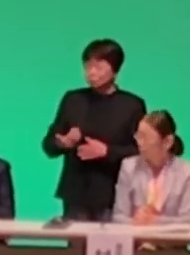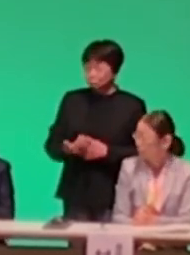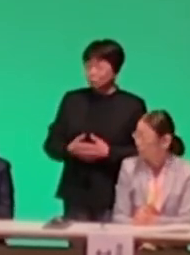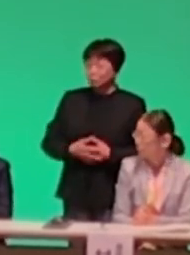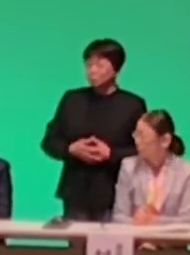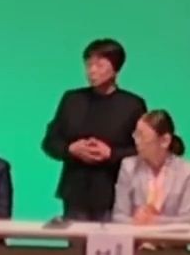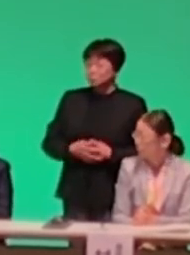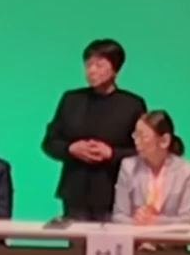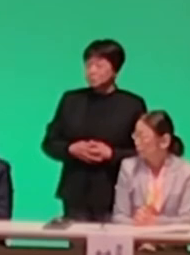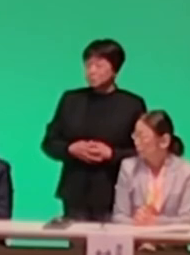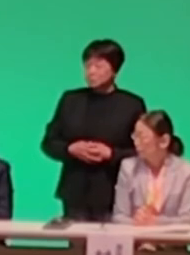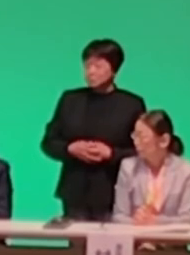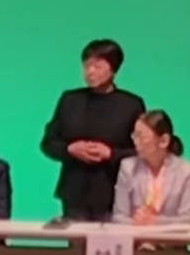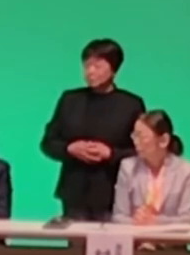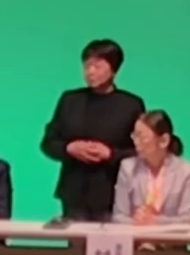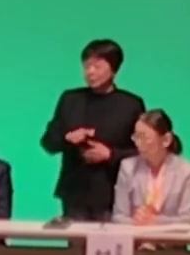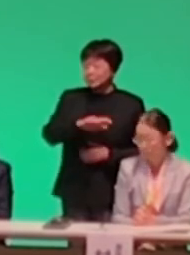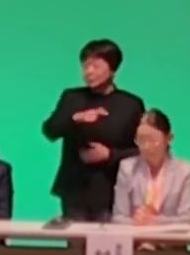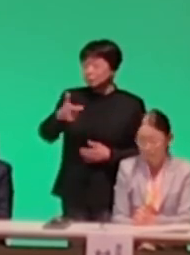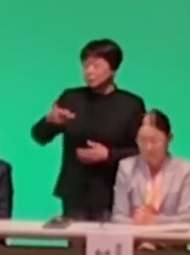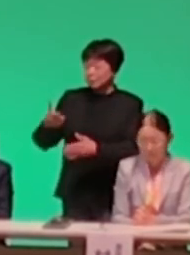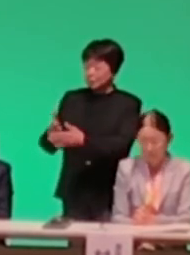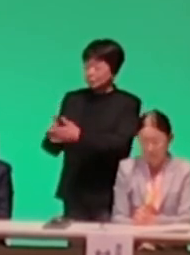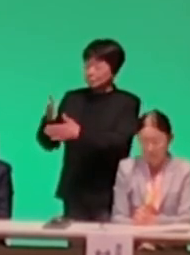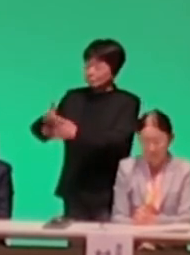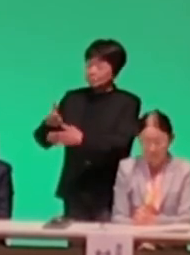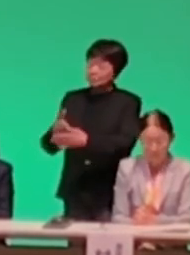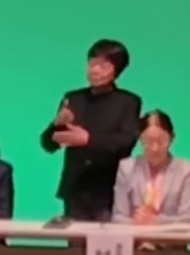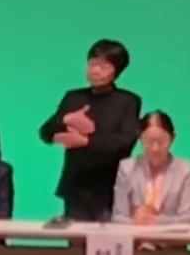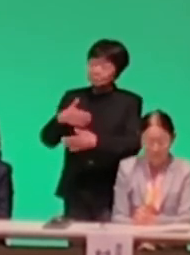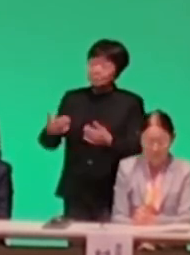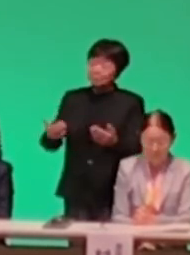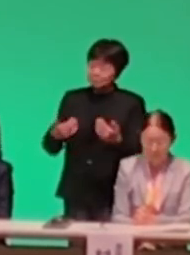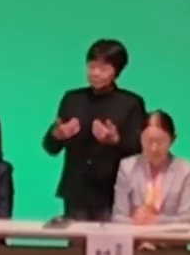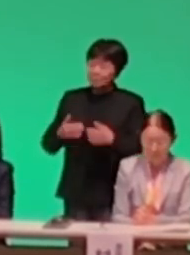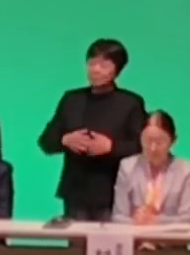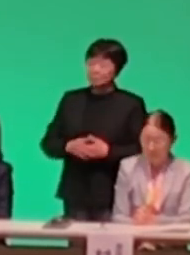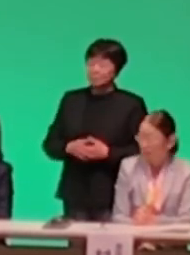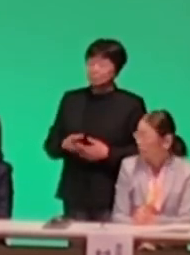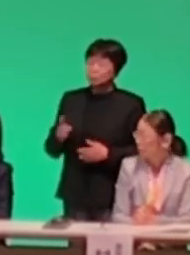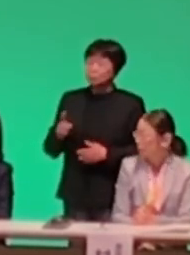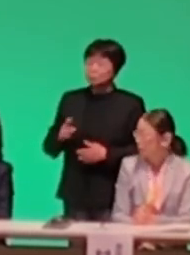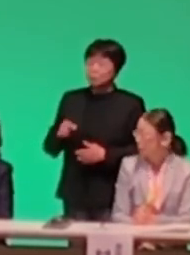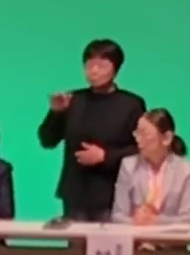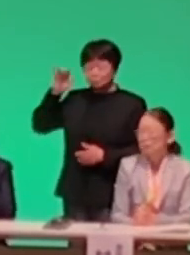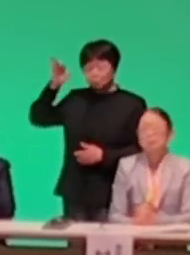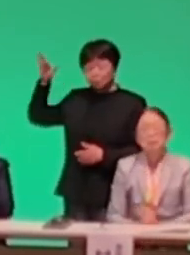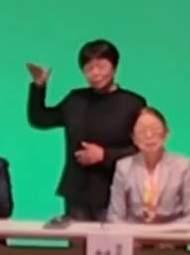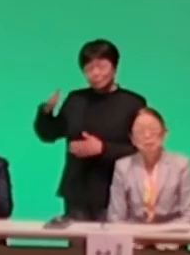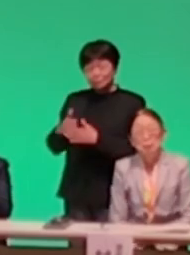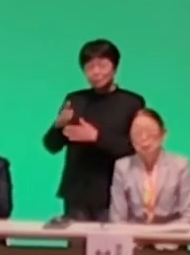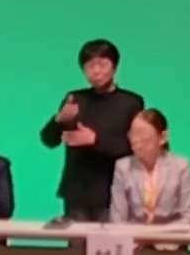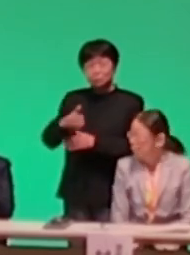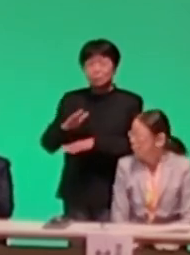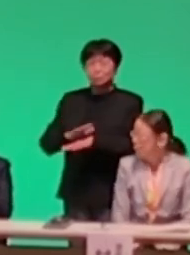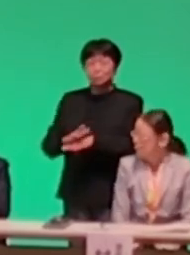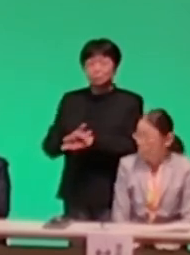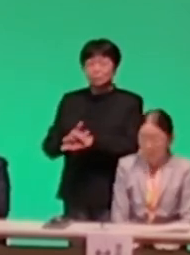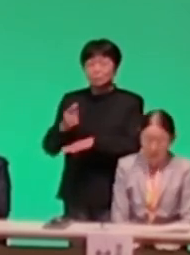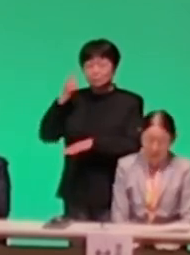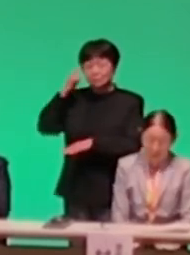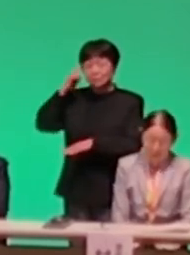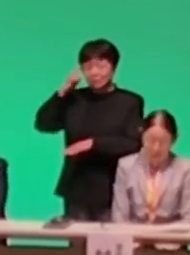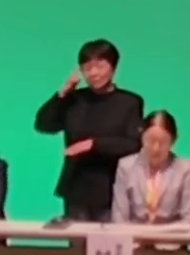はやっぱりいろんなことを乗り越えなきゃいけなかったんですけれども、どうやって乗り越えてきたのかなって今考えて、まずはやっ